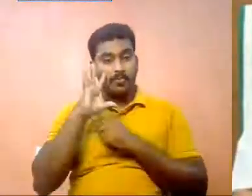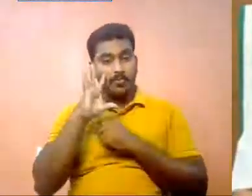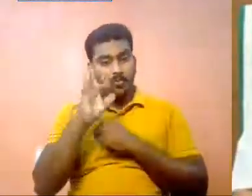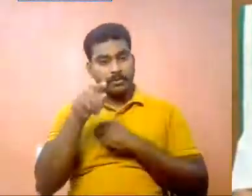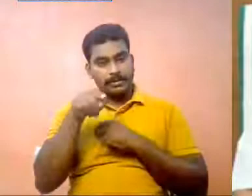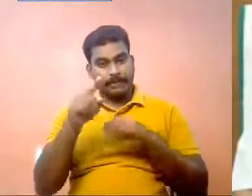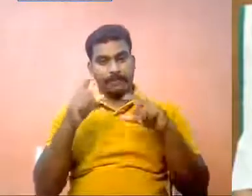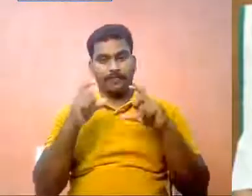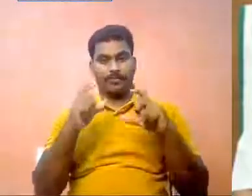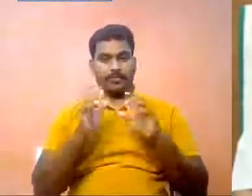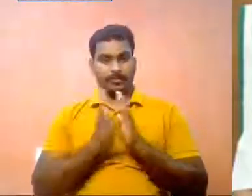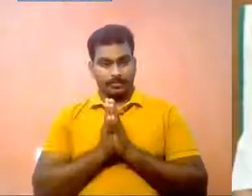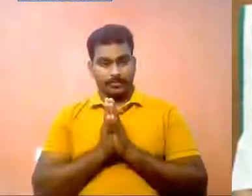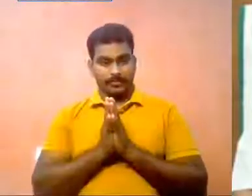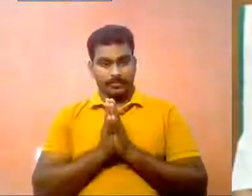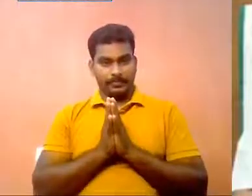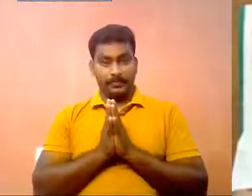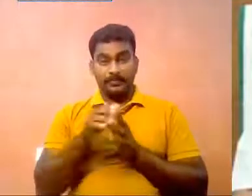ഇവിടെ